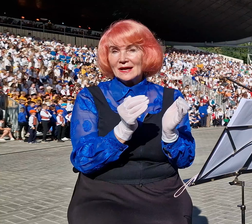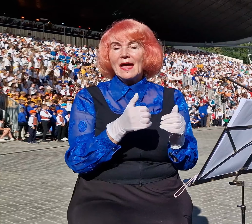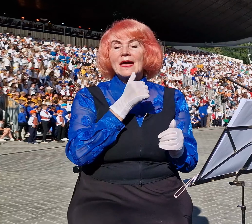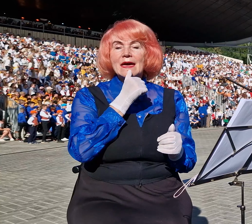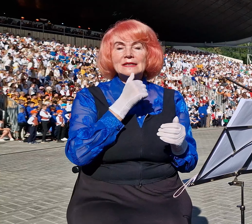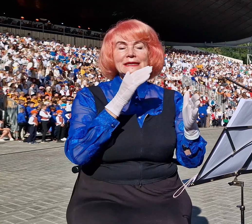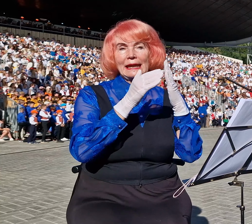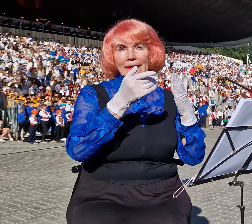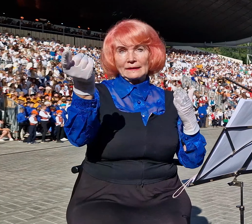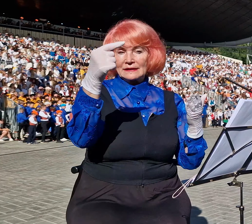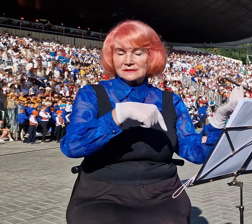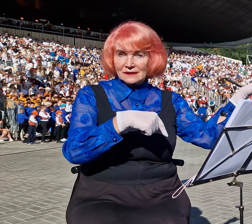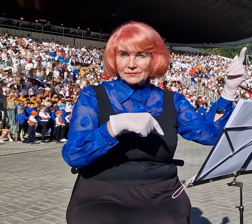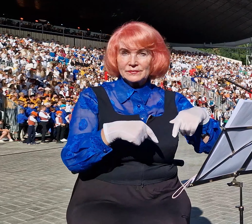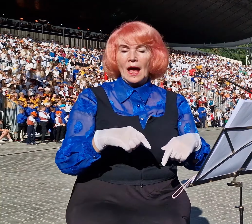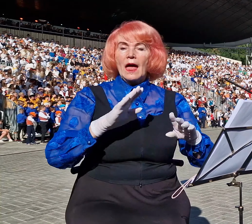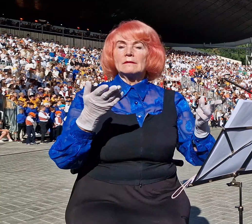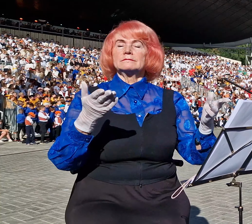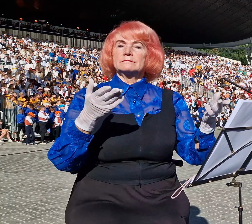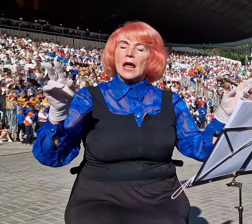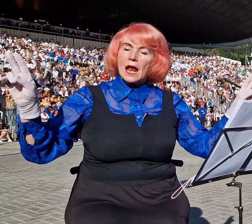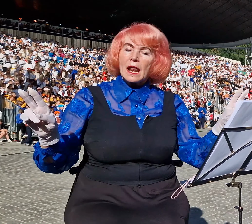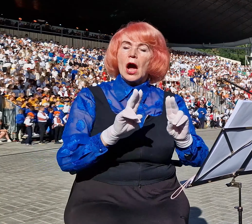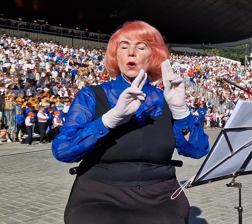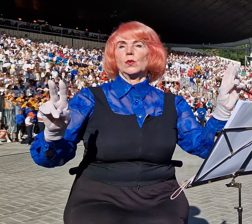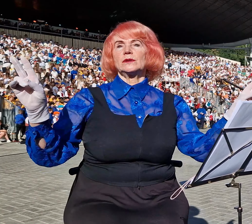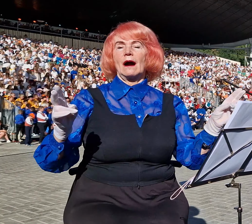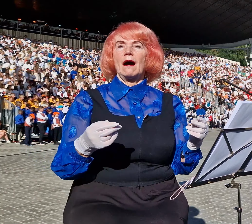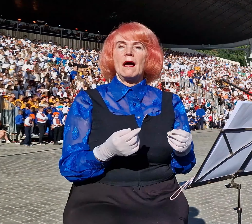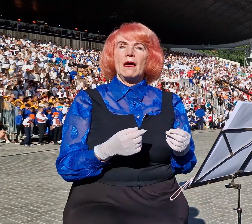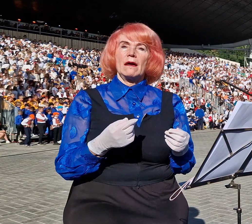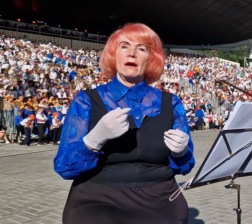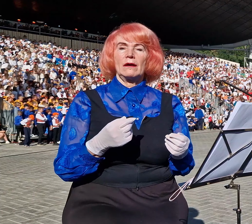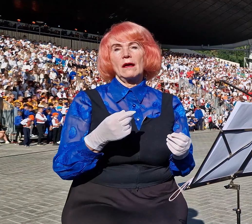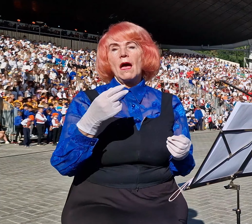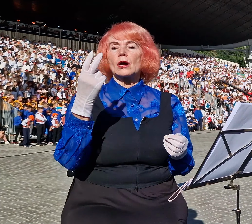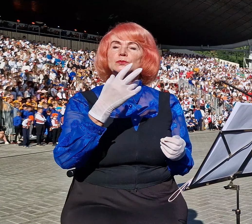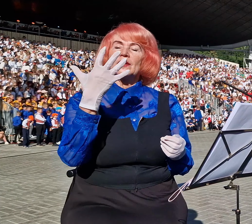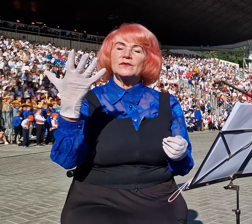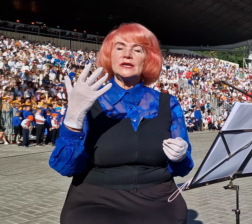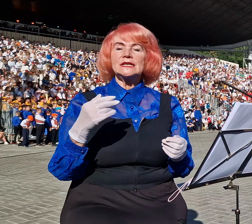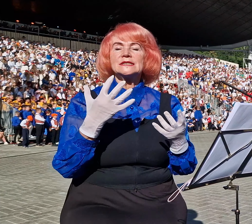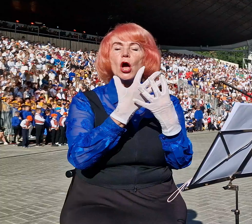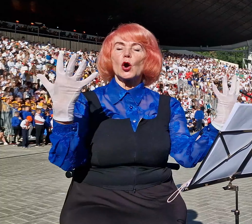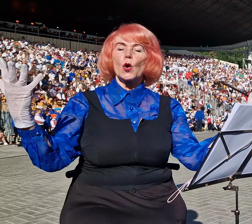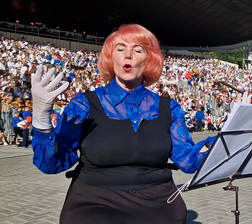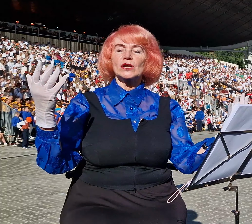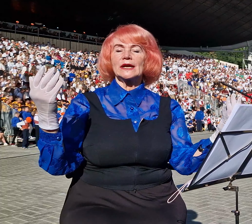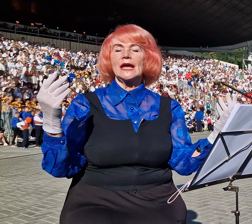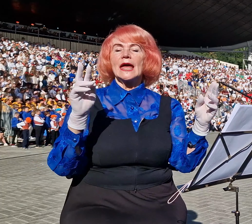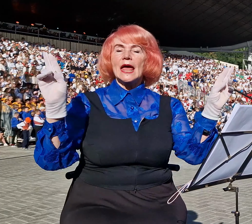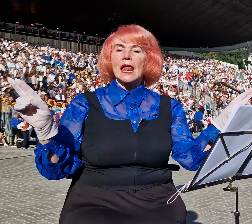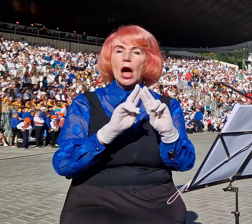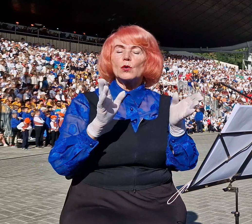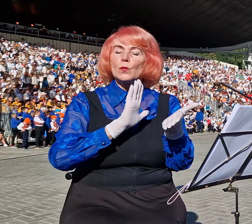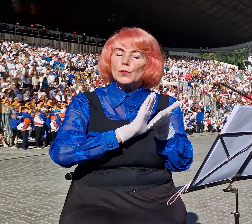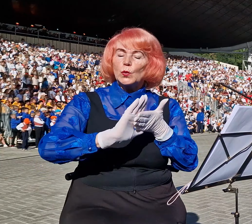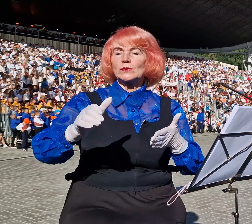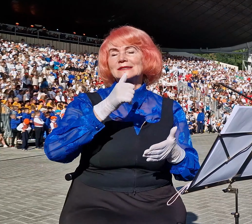Eesti linnadest, et laulda veerandsada koori teost puhtas eesti